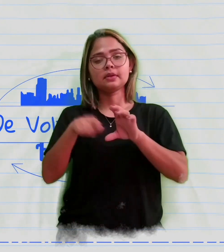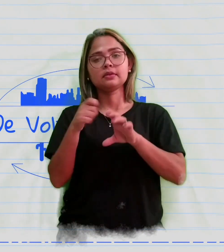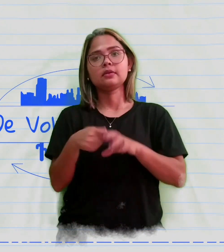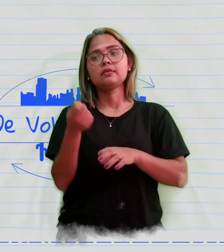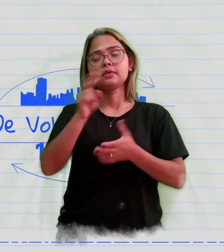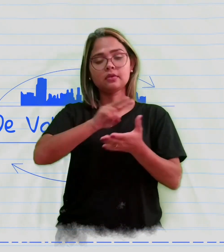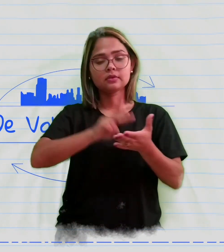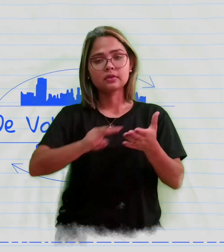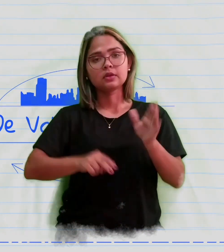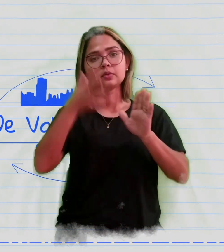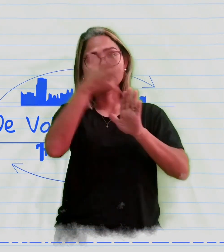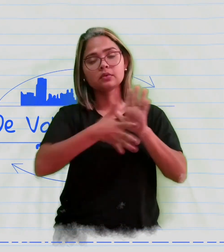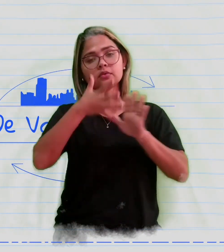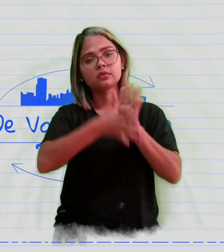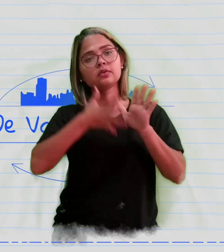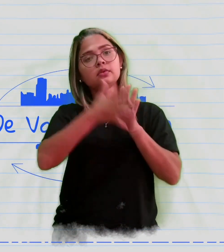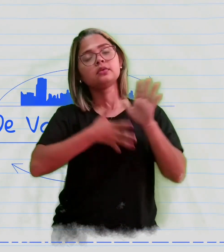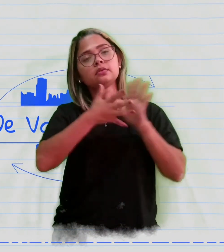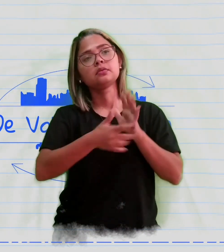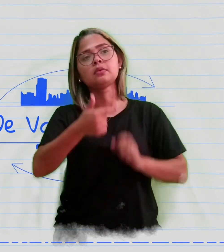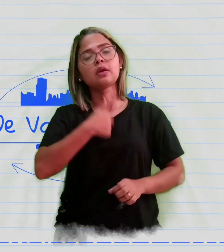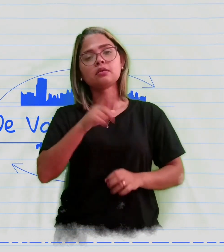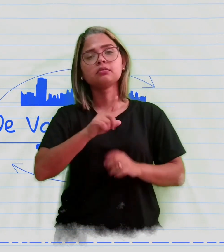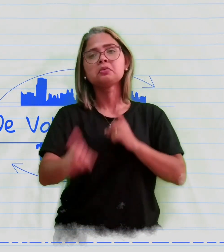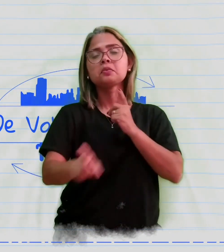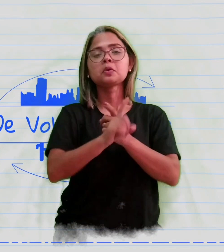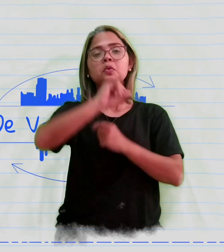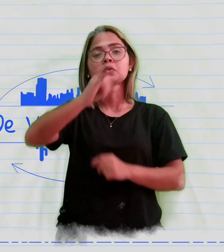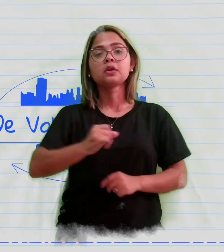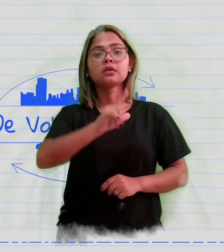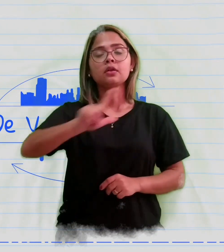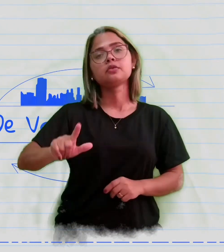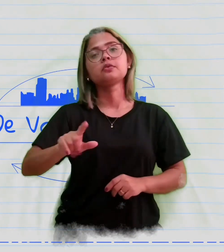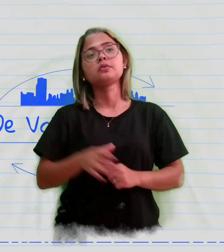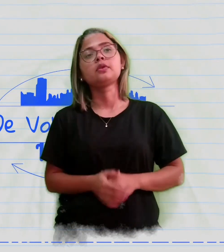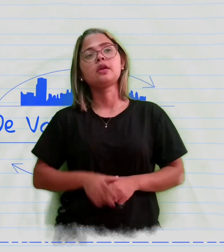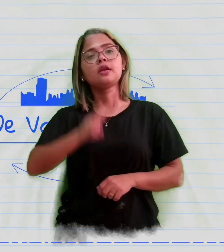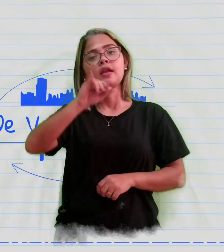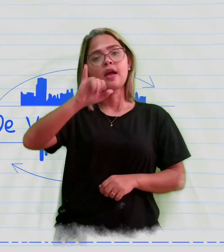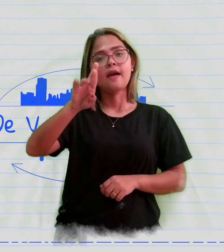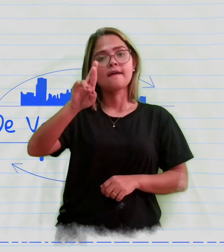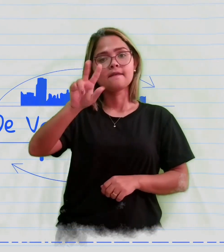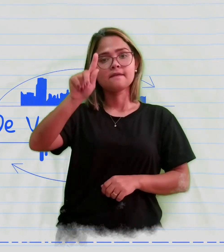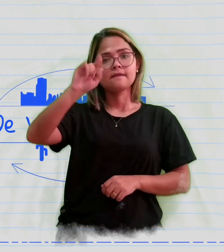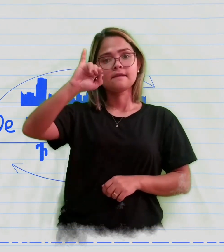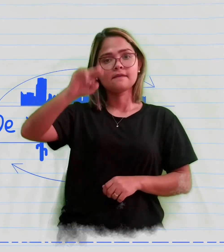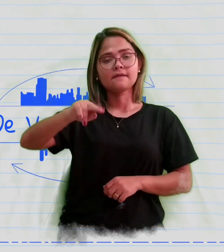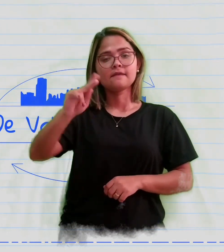gravações e leituras de roteiro e tudo, eu não tava encontrando a Júlia. E foi uma coisa que a Virgínia faltou arrancar minha... Se fosse pessoalmente, ela tinha arrancado a